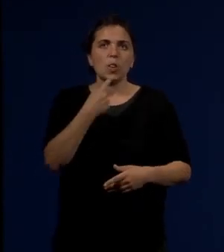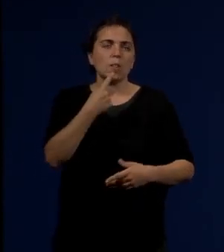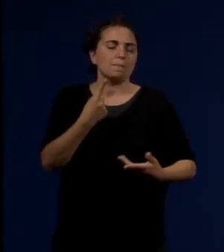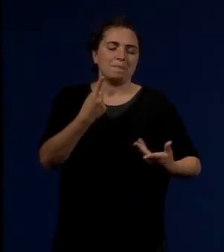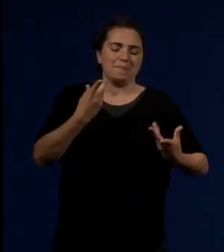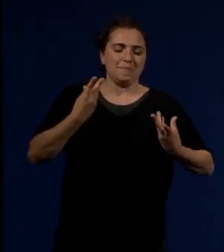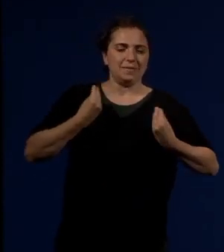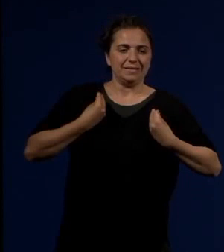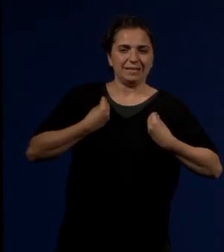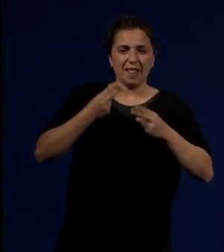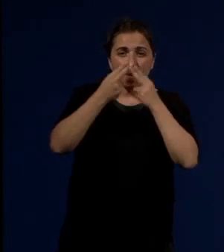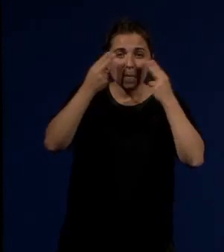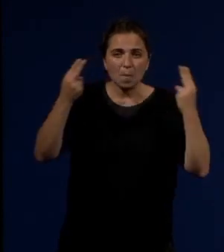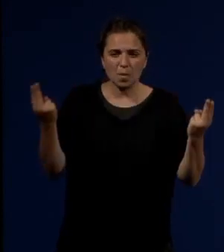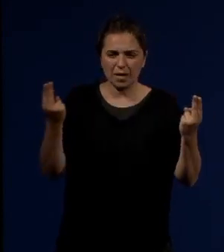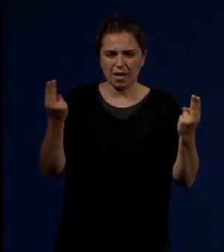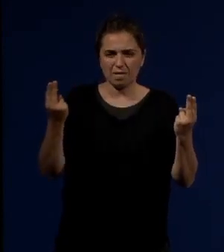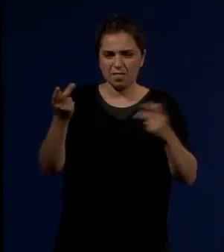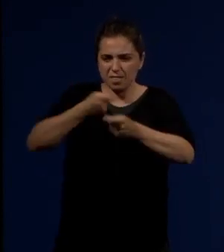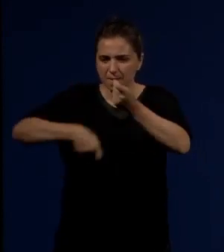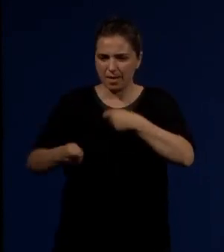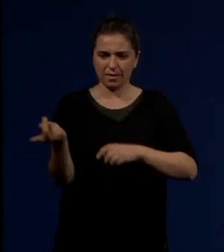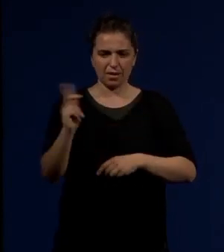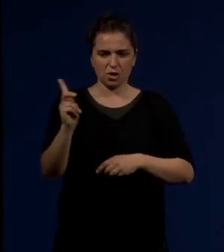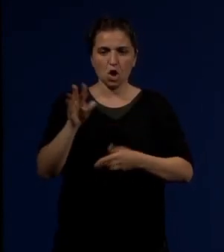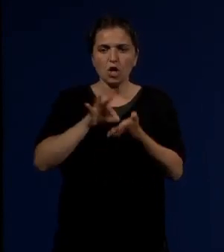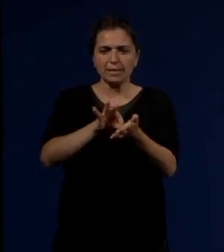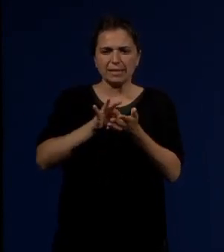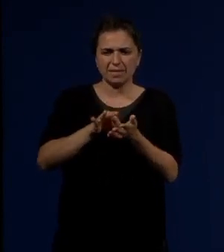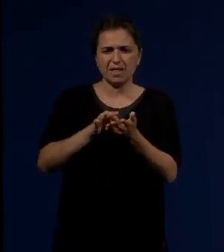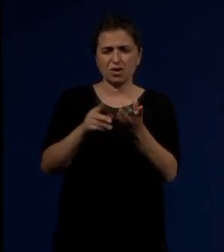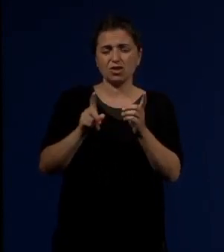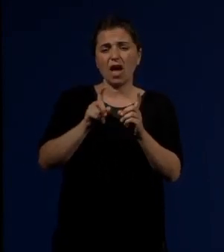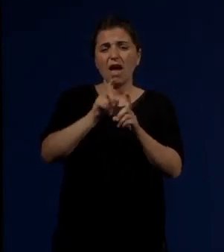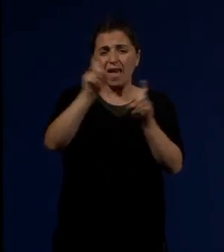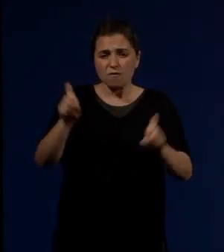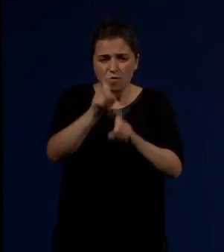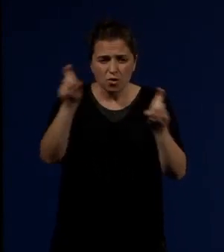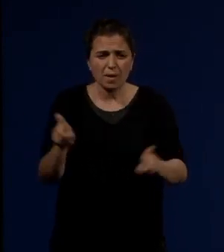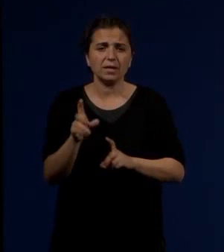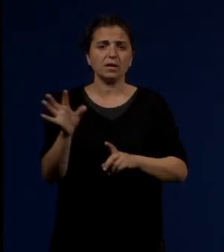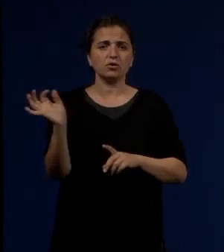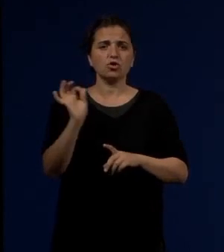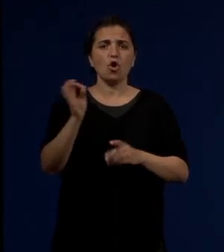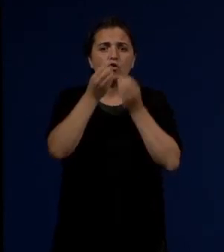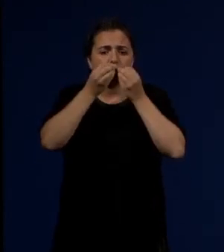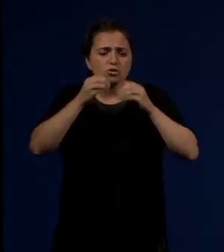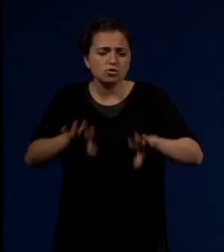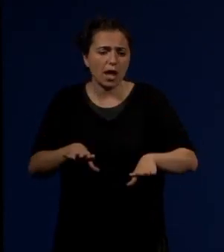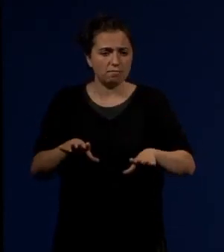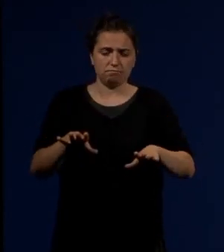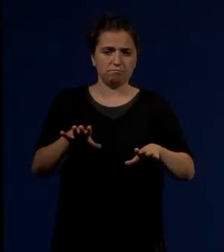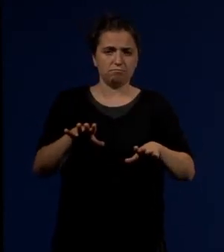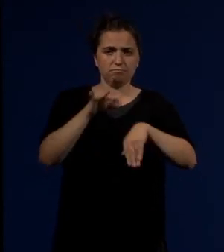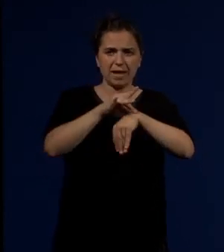pública. A día de hoxe, os servicios informáticos e os servicios de información dos pacientes, as historias clínicas están privatizadas